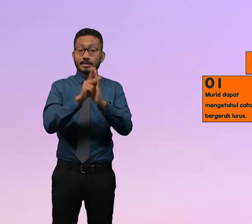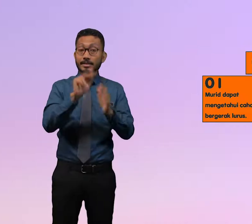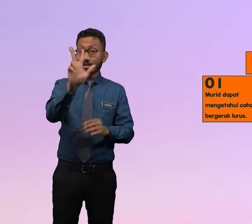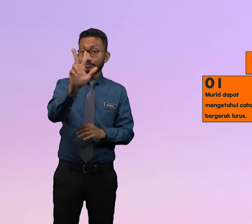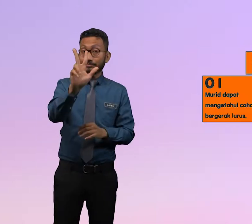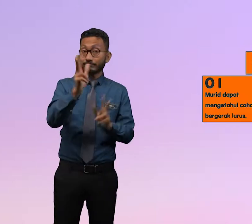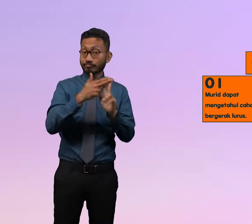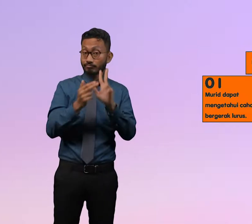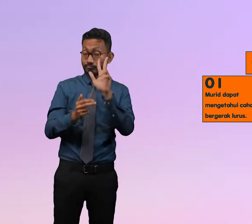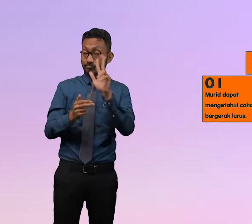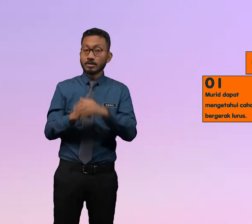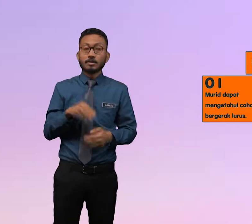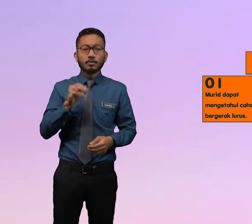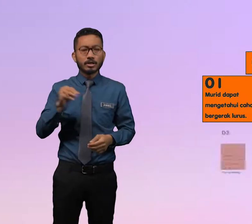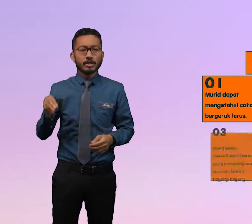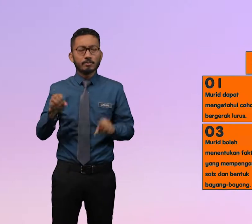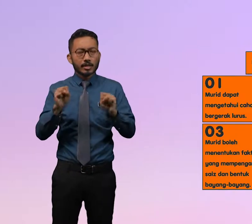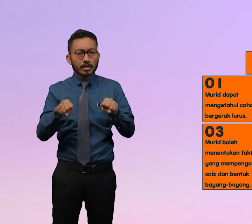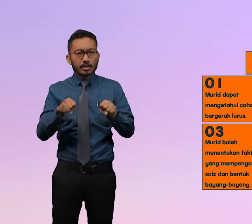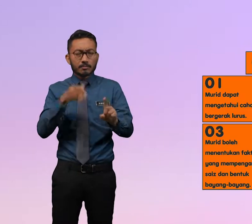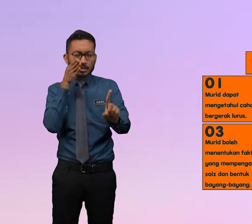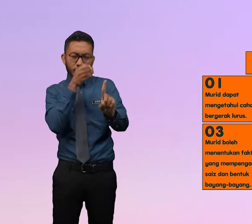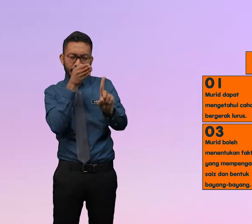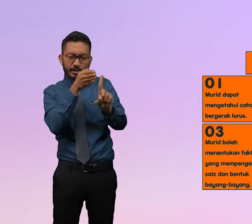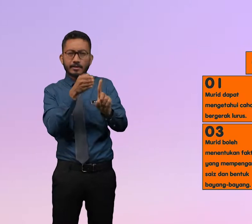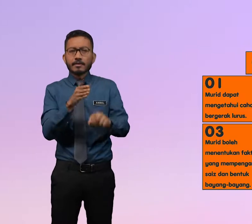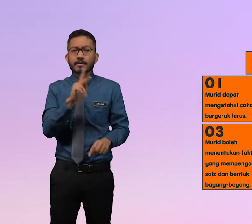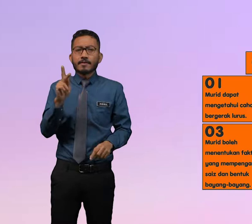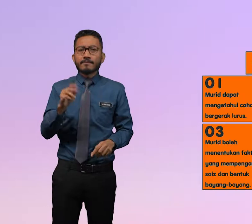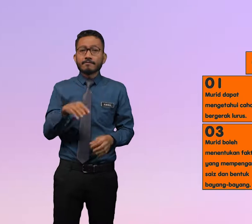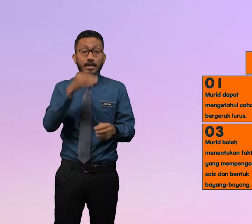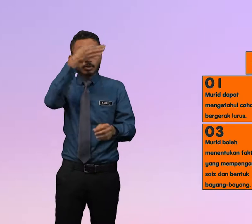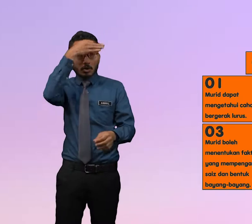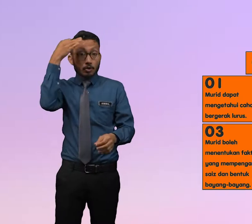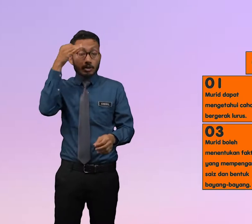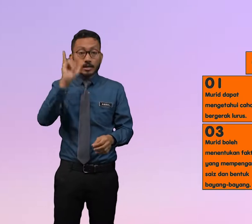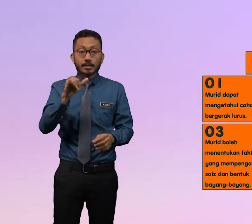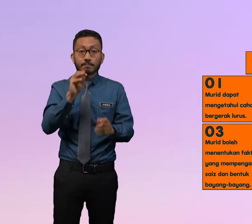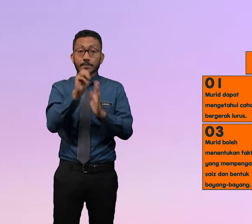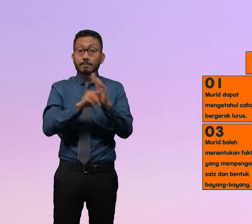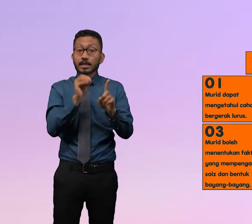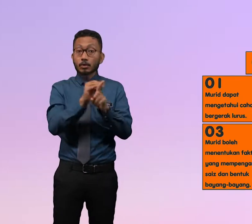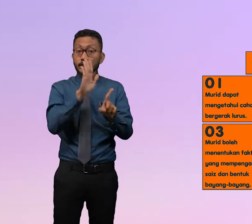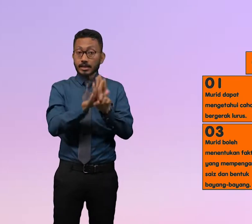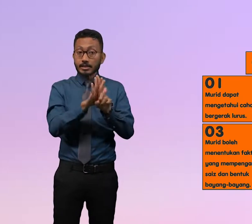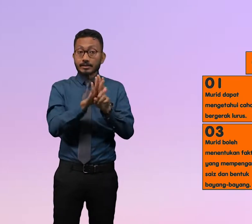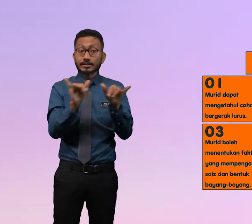Ketika murid boleh menyentuhkan faktor yang mempengaruhi